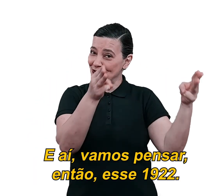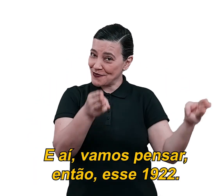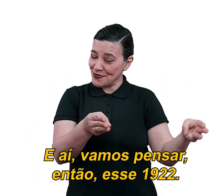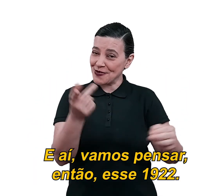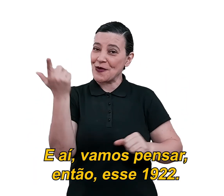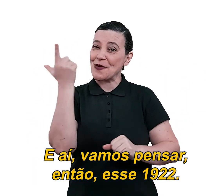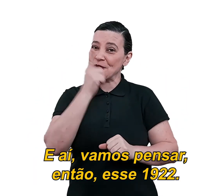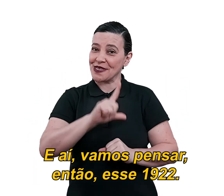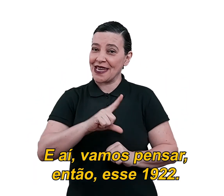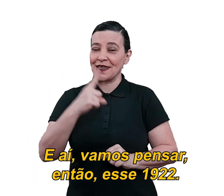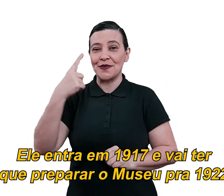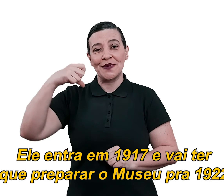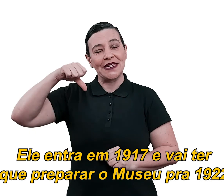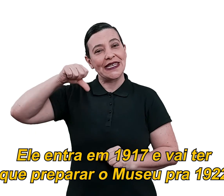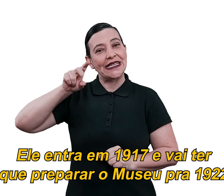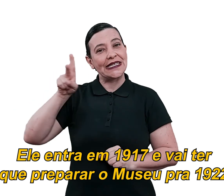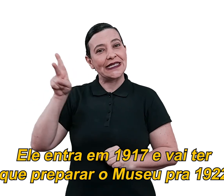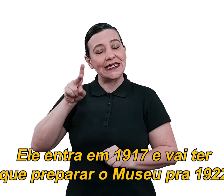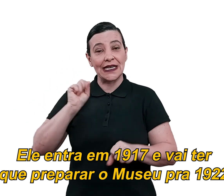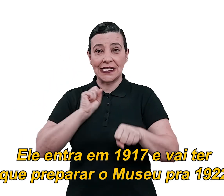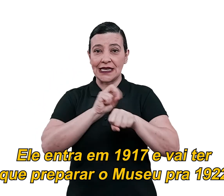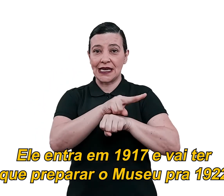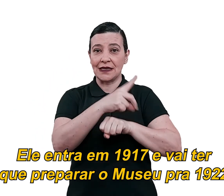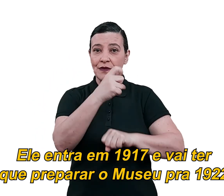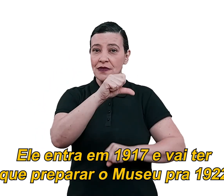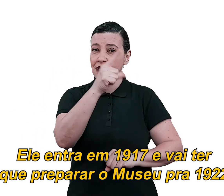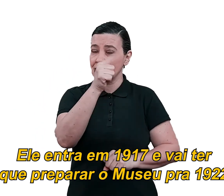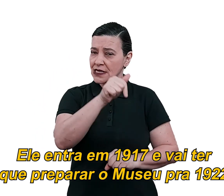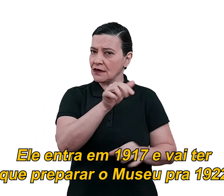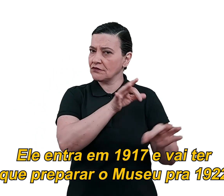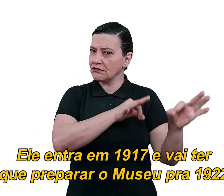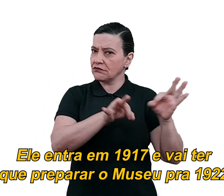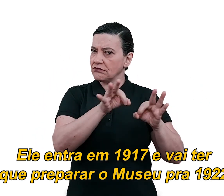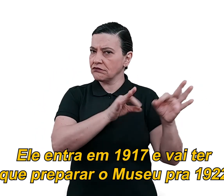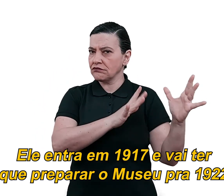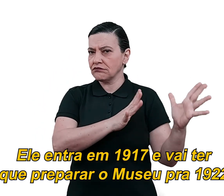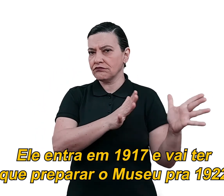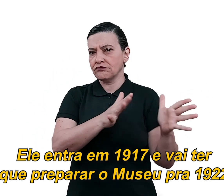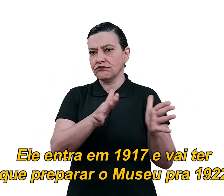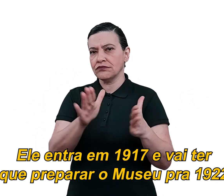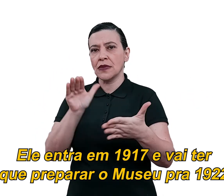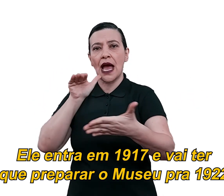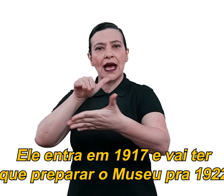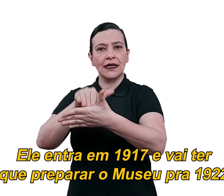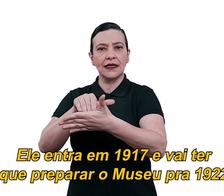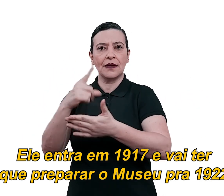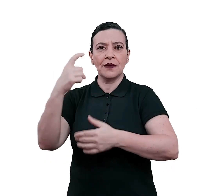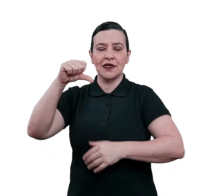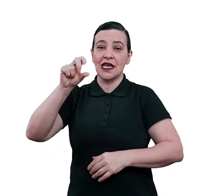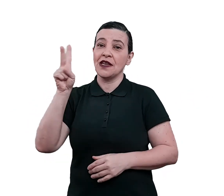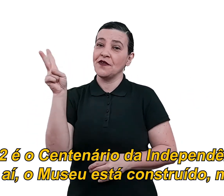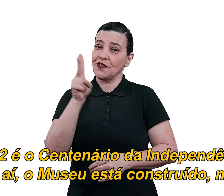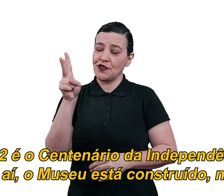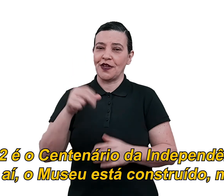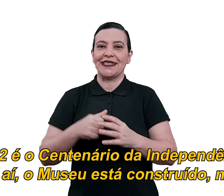pensar, então, esse 1922, porque ele entra em 1917 e vai ter que preparar o museu para